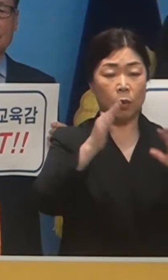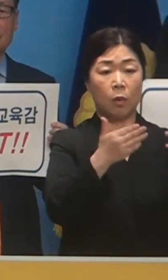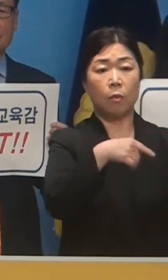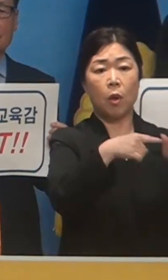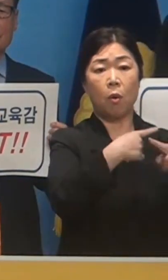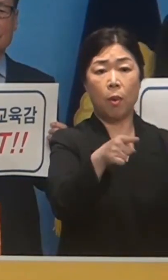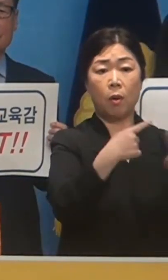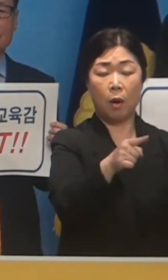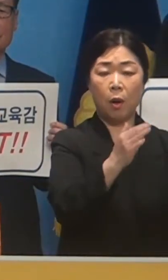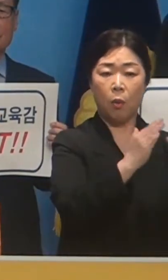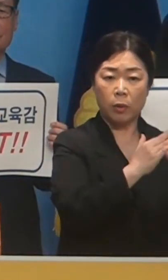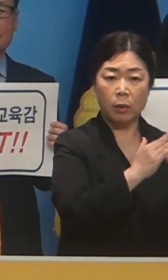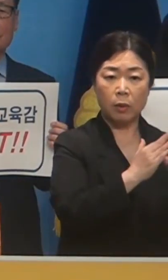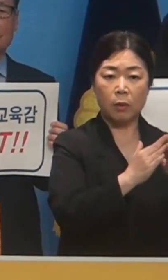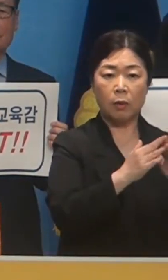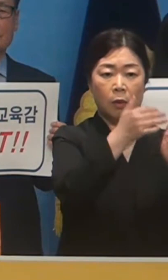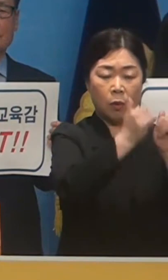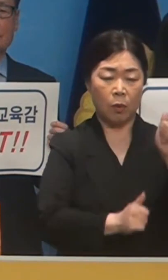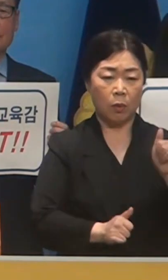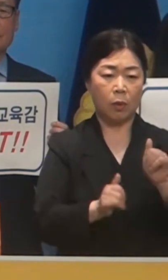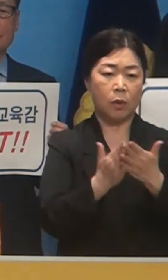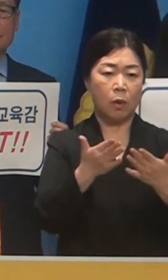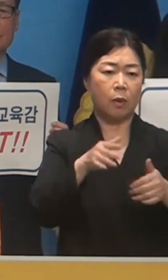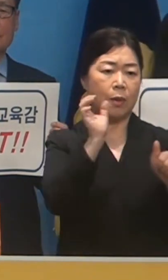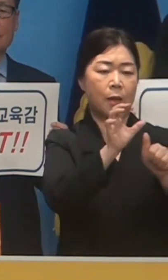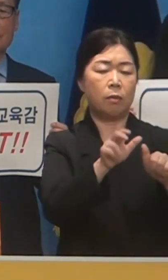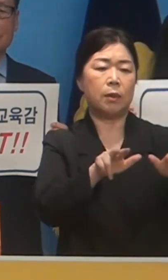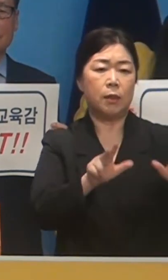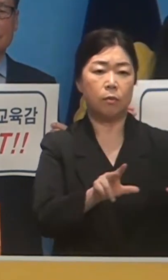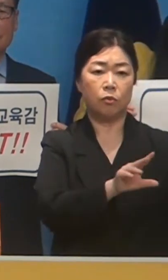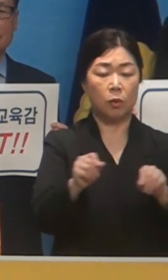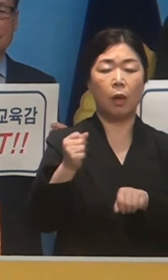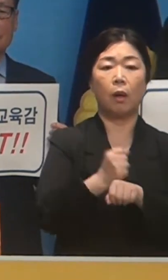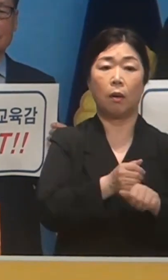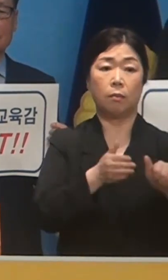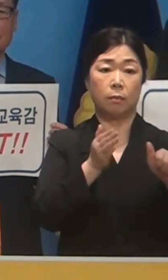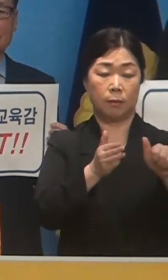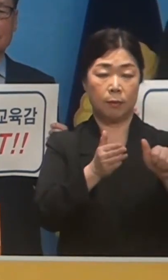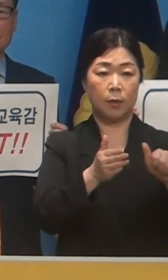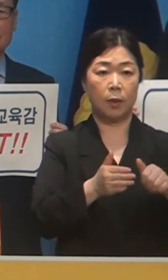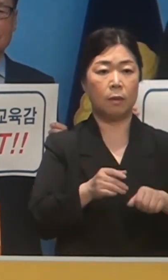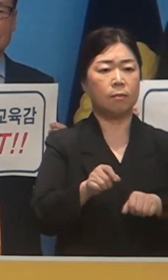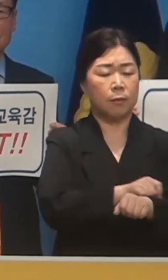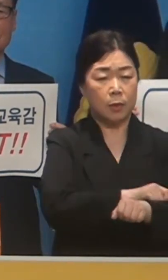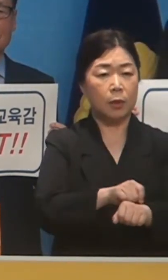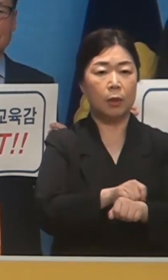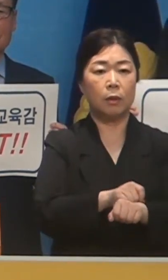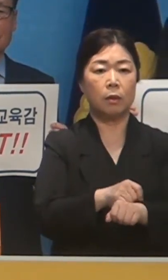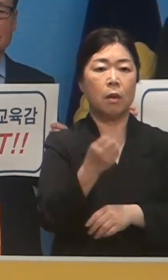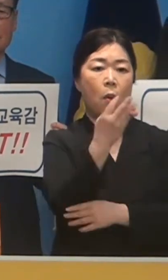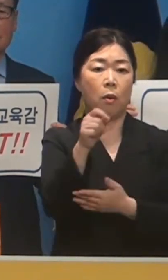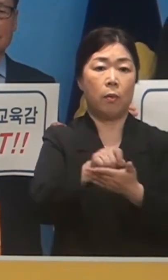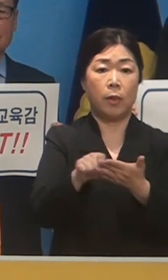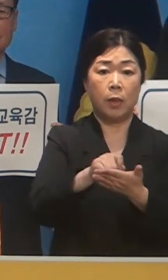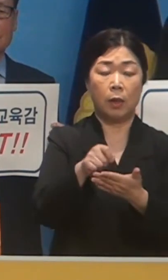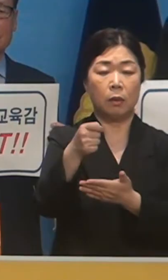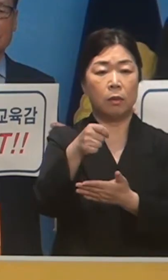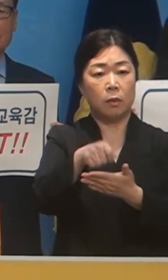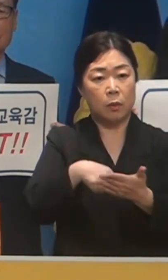한국학력평가원의 한국사 교과서 탄압을 즉각 중단해 주십시오. 특히 언론사